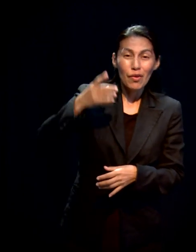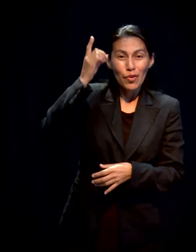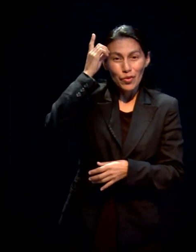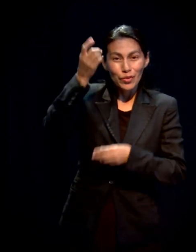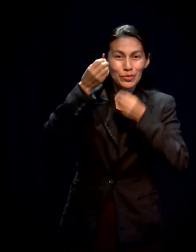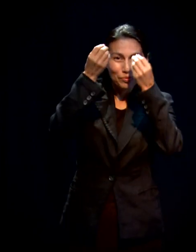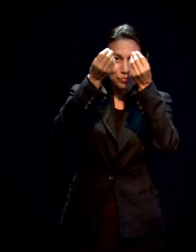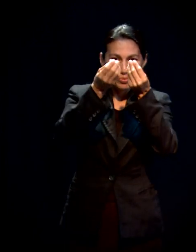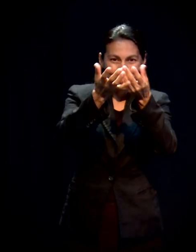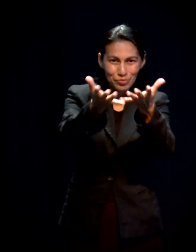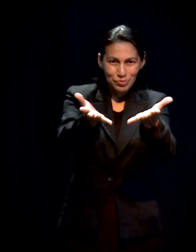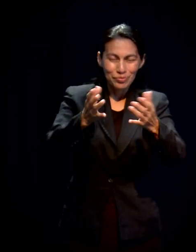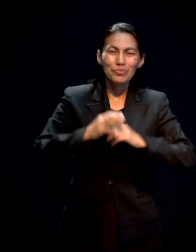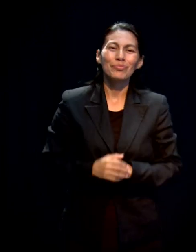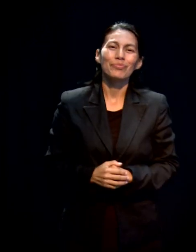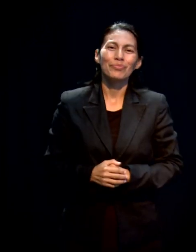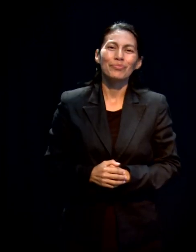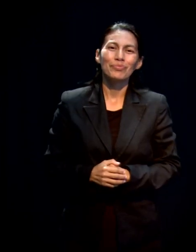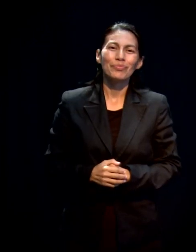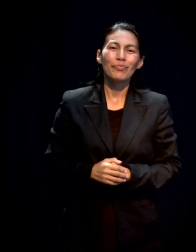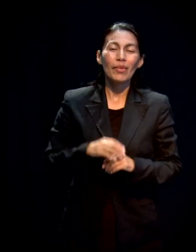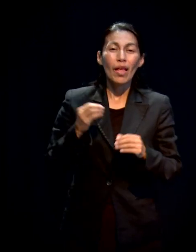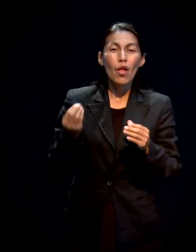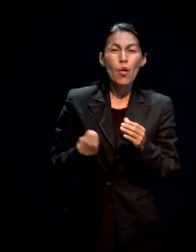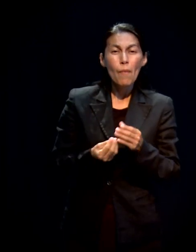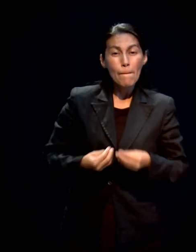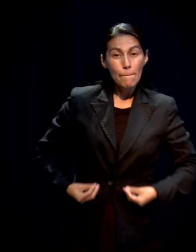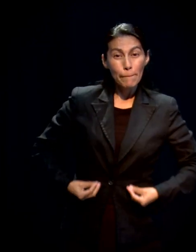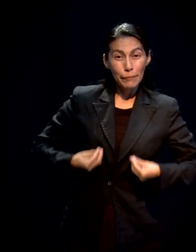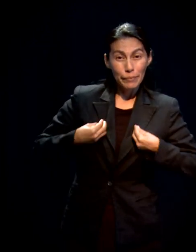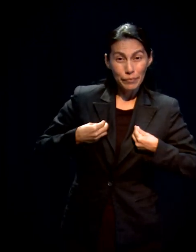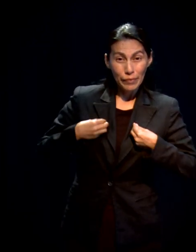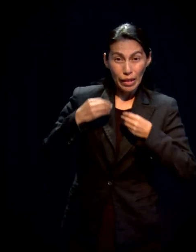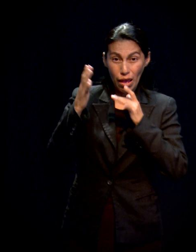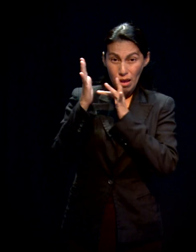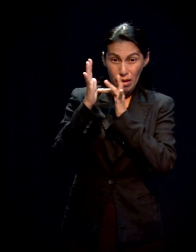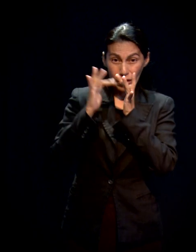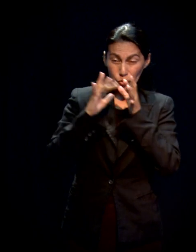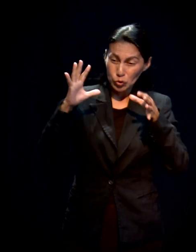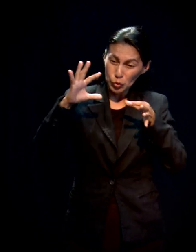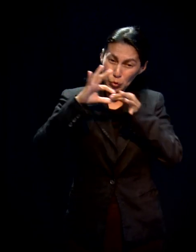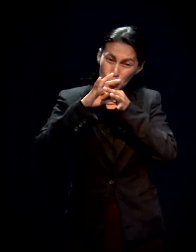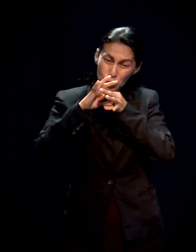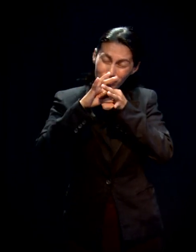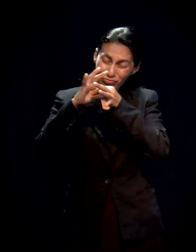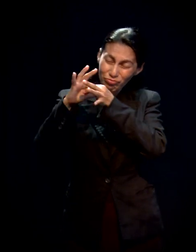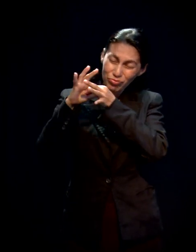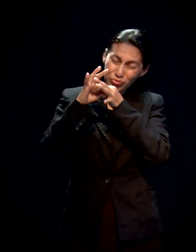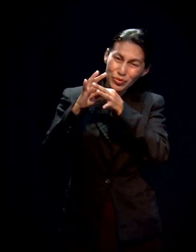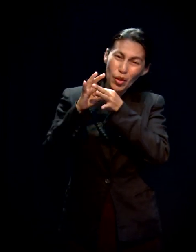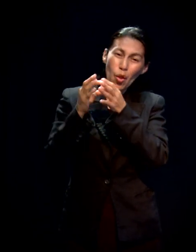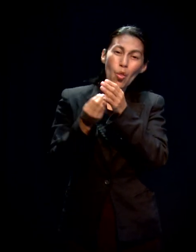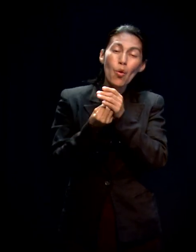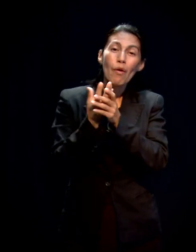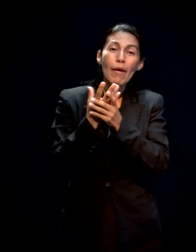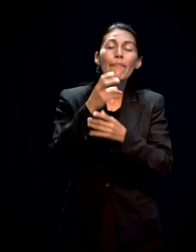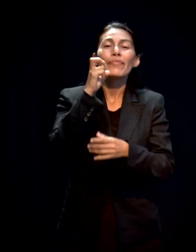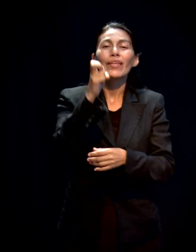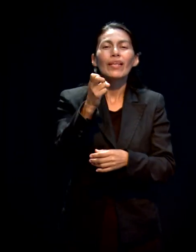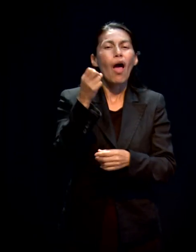quiere otorgar te la nueva vida en cristo jesús porque es la única